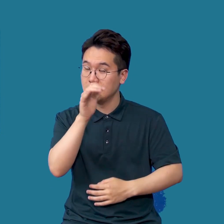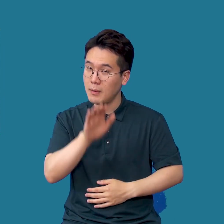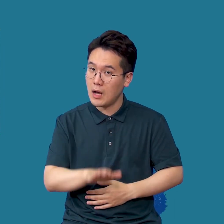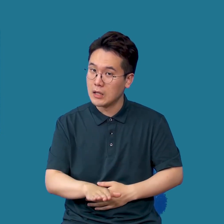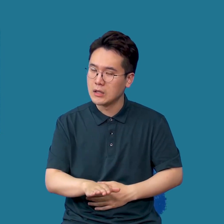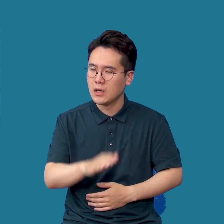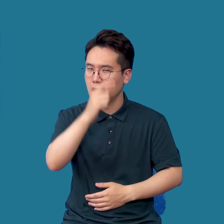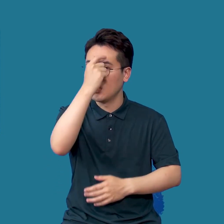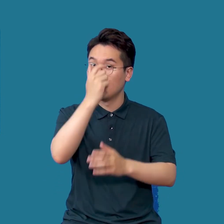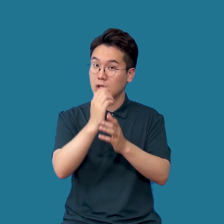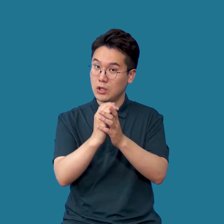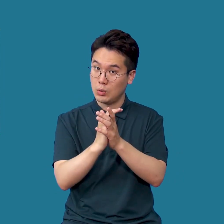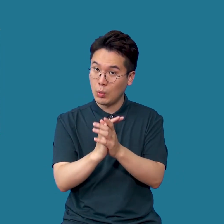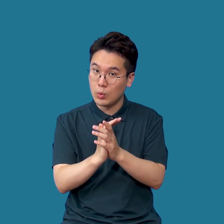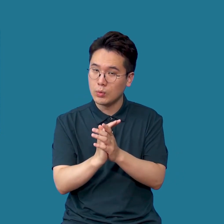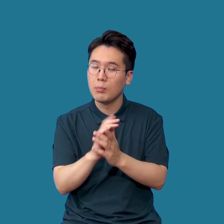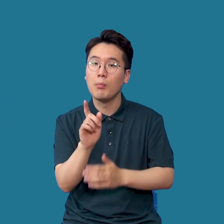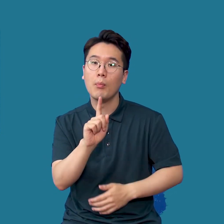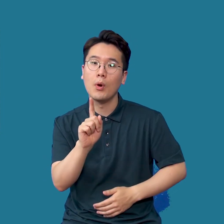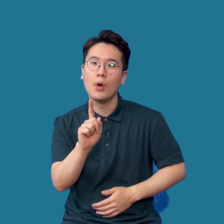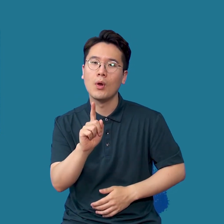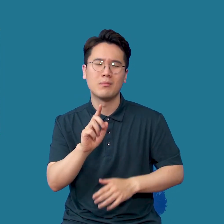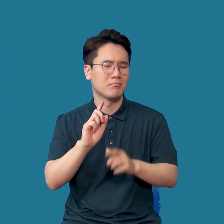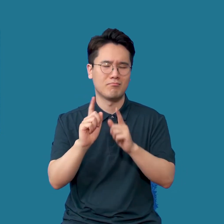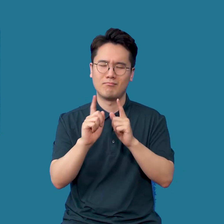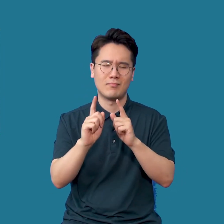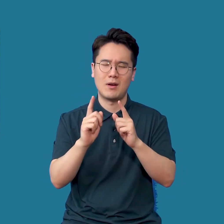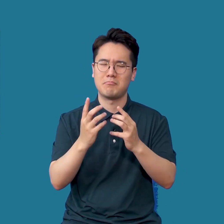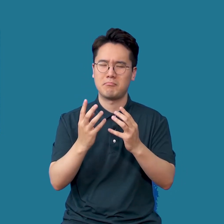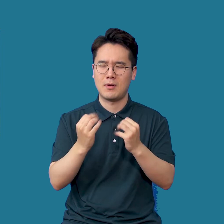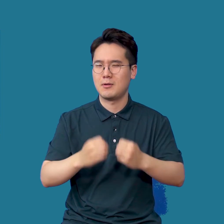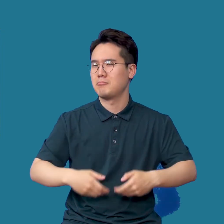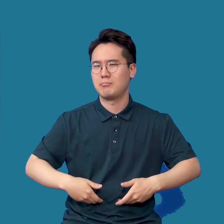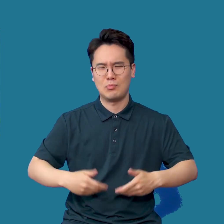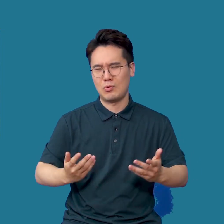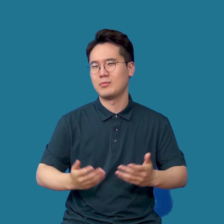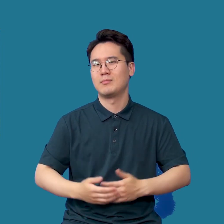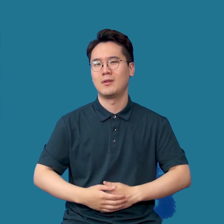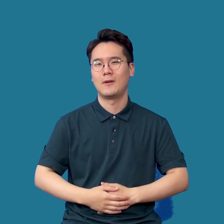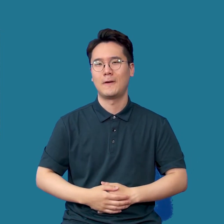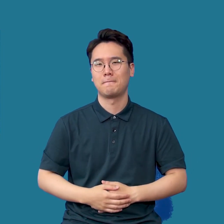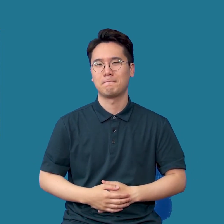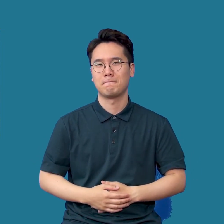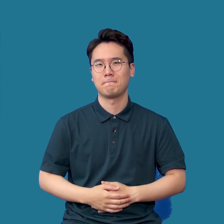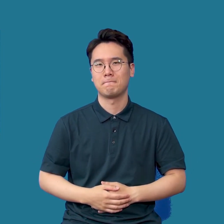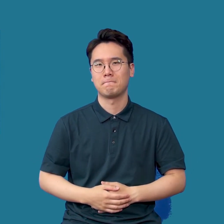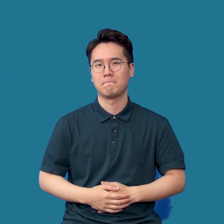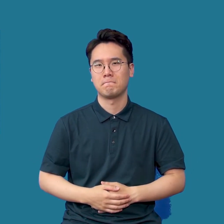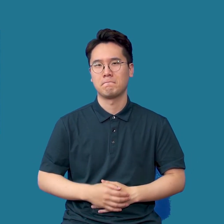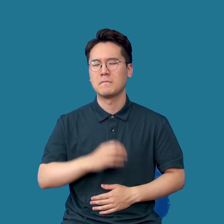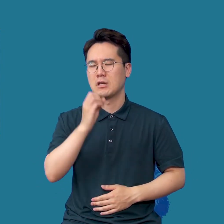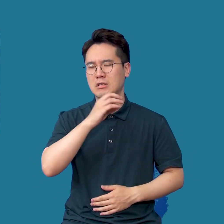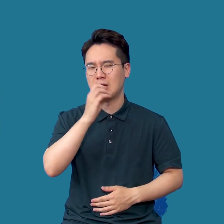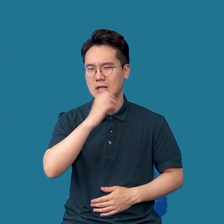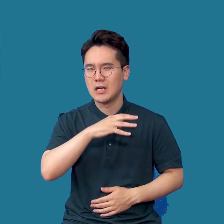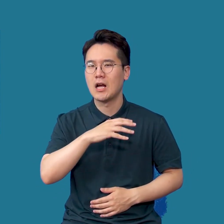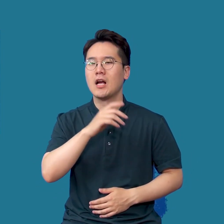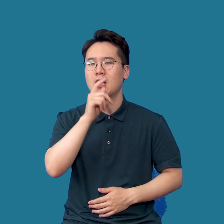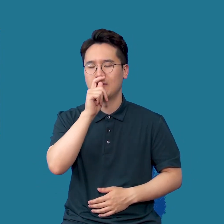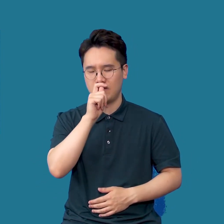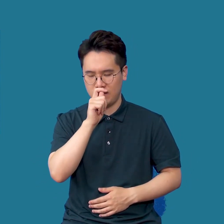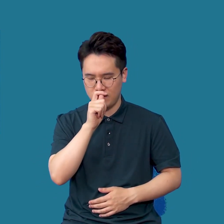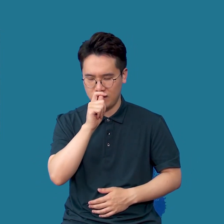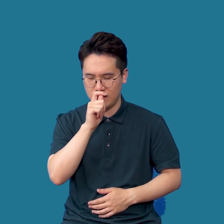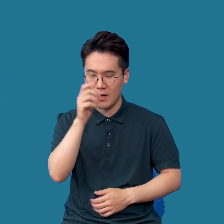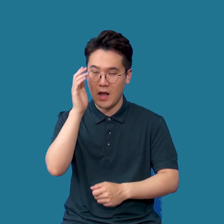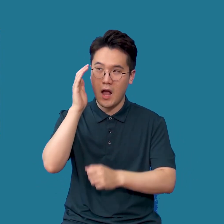기도는 말이 그렇게 필요하지 않은 종교 행위입니다. 그냥 묵묵히 하나님만 바라보고